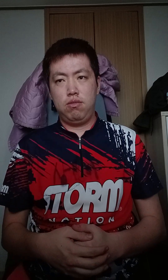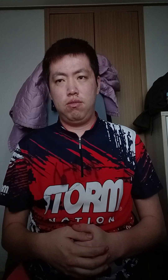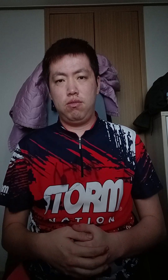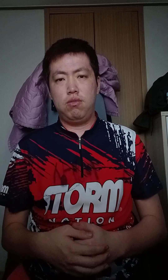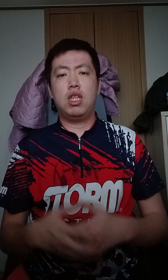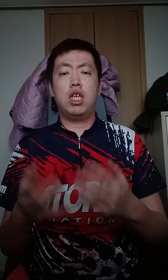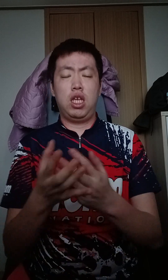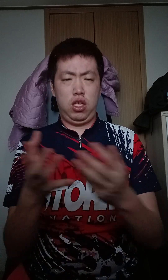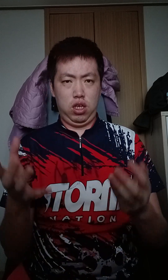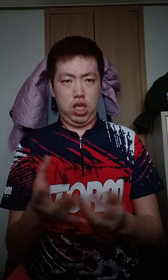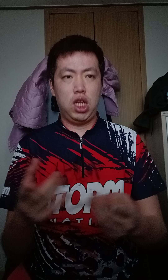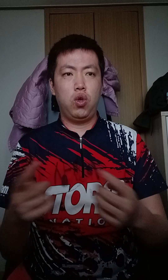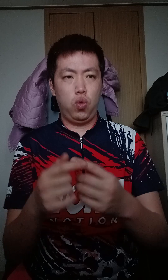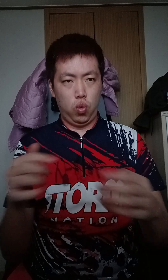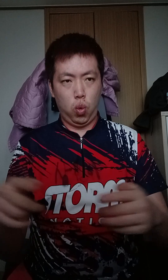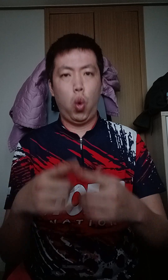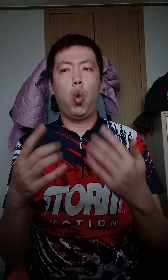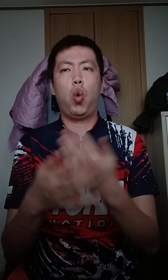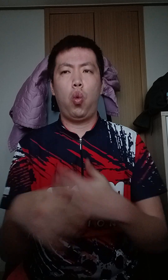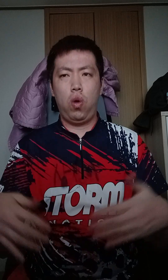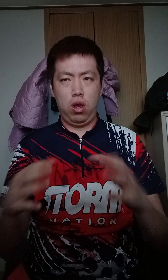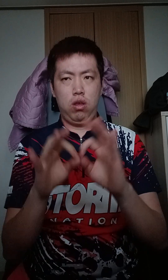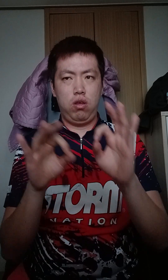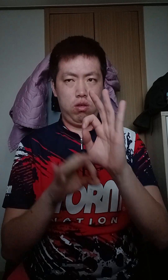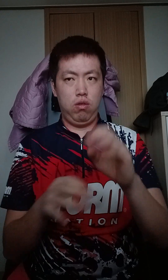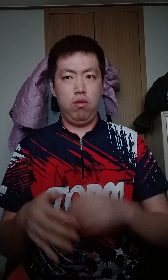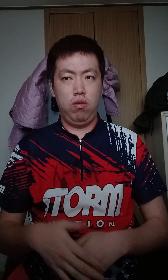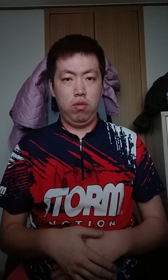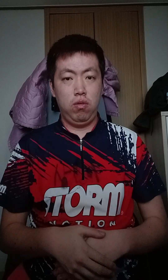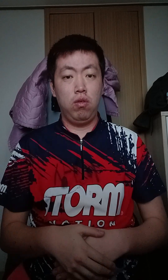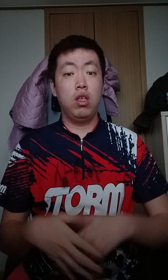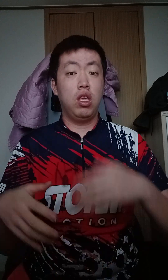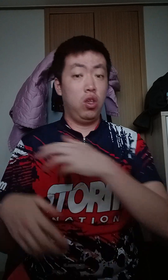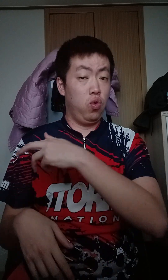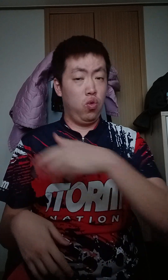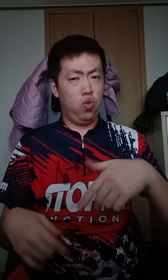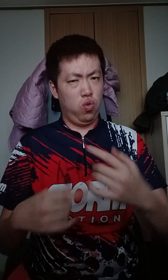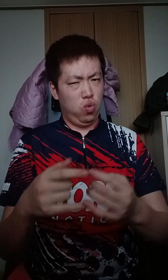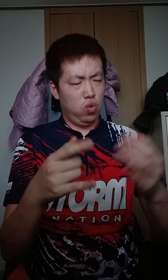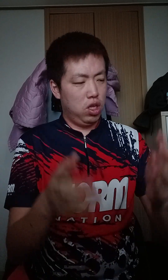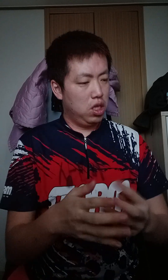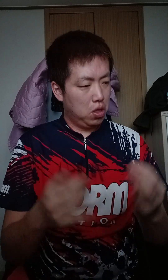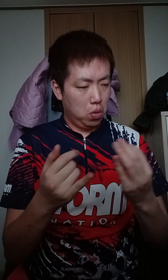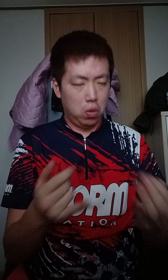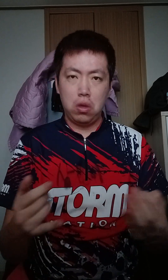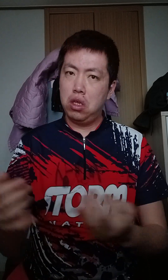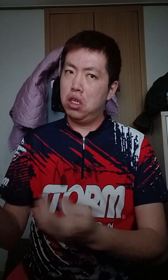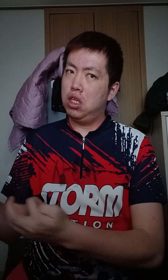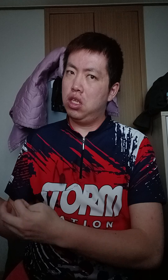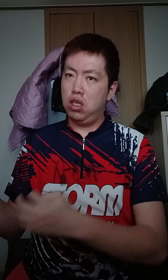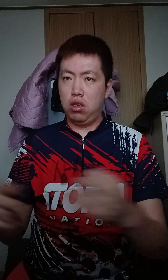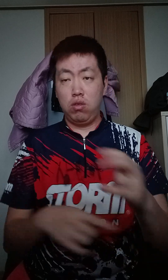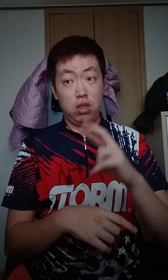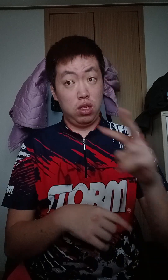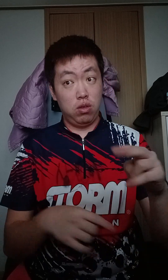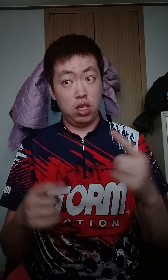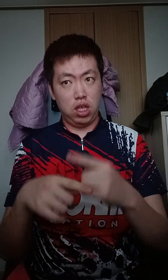목포 평화광장의 공중 화장실입니다. 장애인용 전용 화장실이 있고 자동문은 물론 대소변기